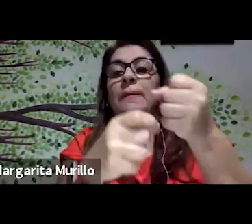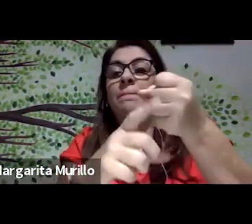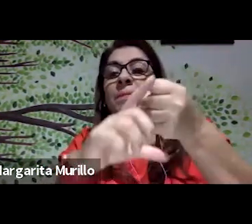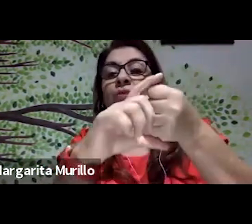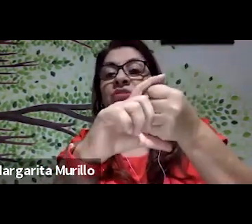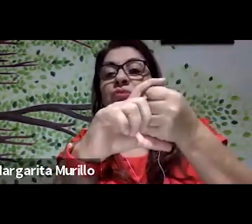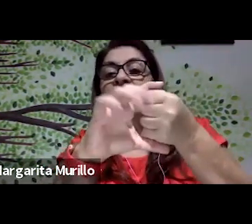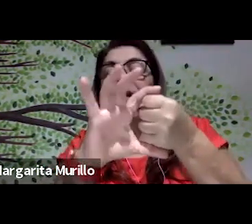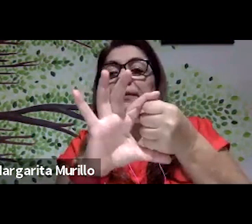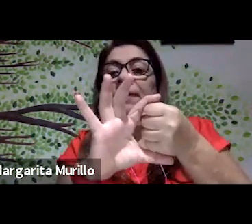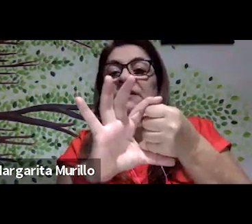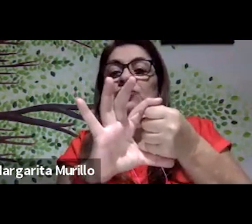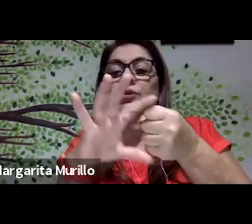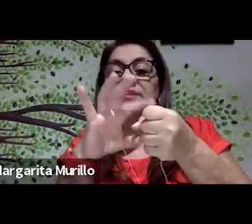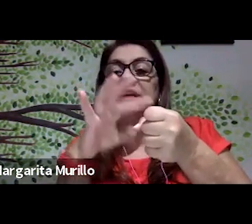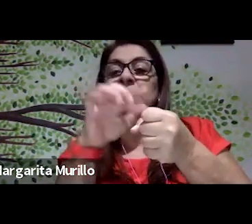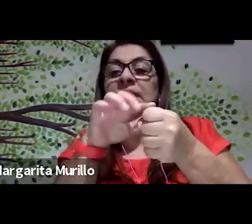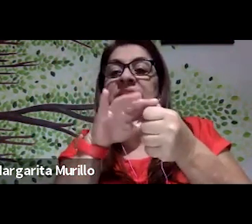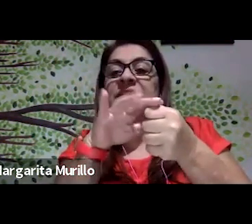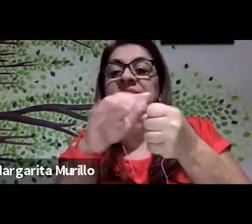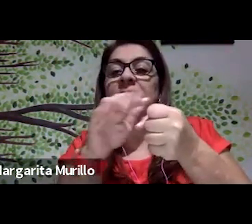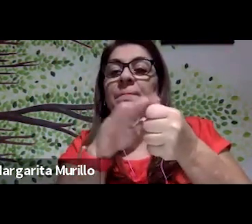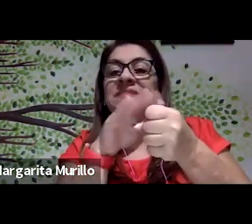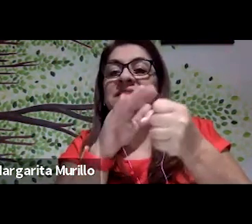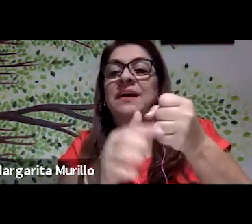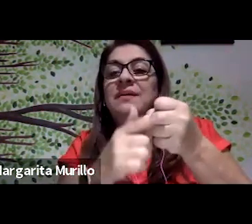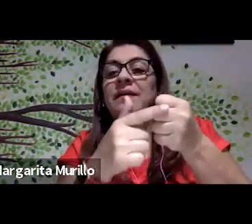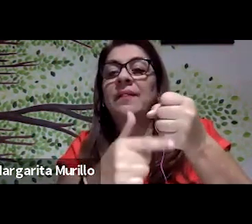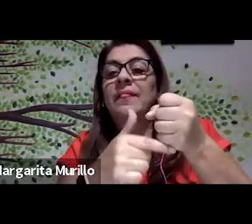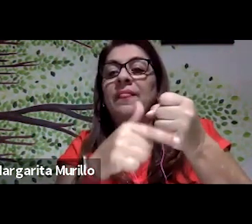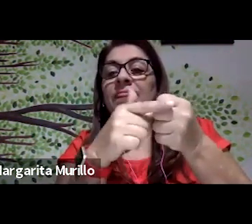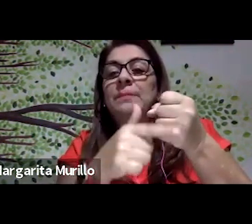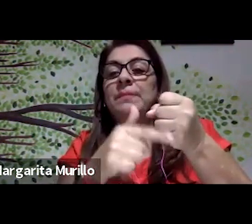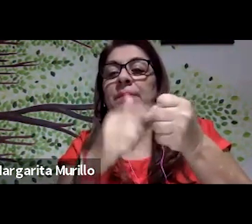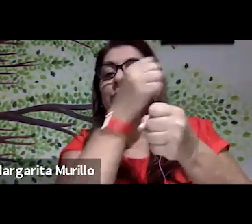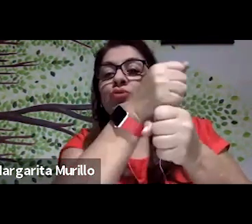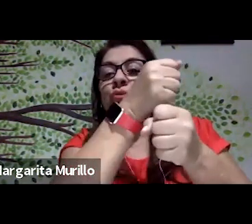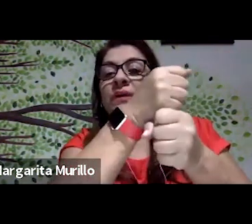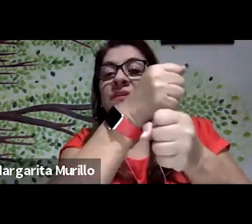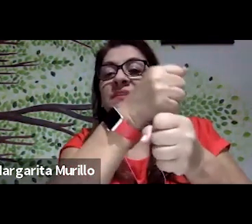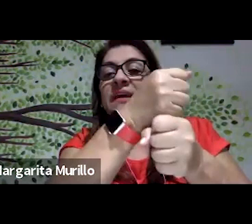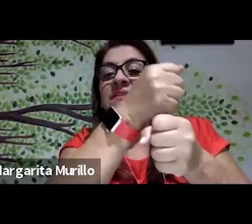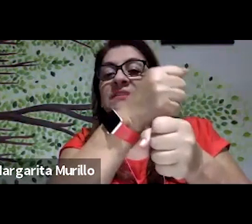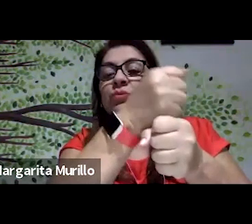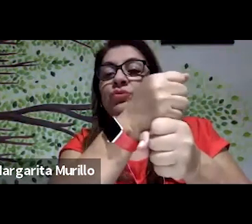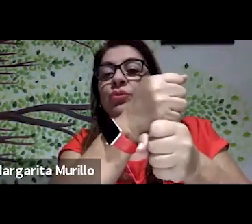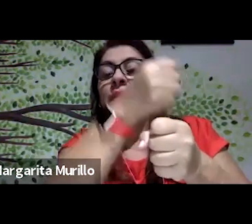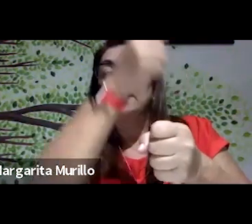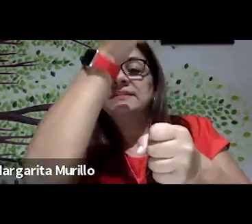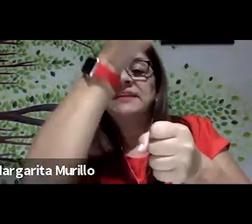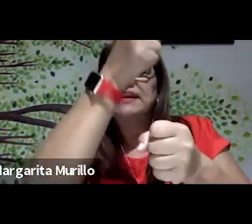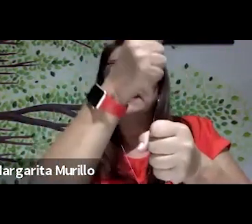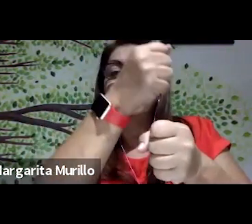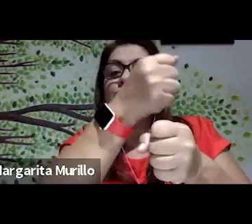pero resulta que el pasto que sirve es el que está más allá del primer puño es decir este Segundo